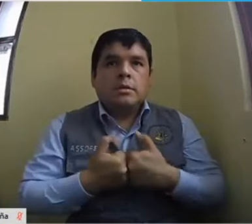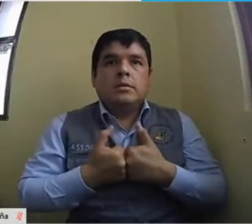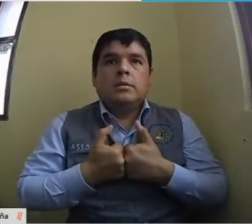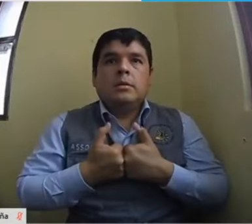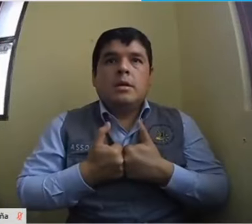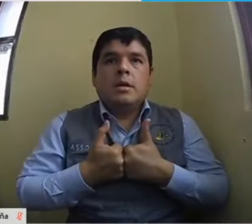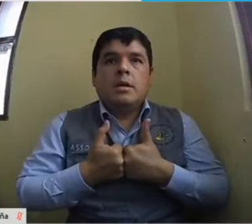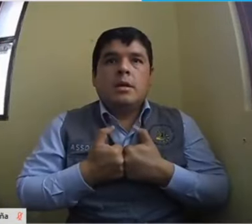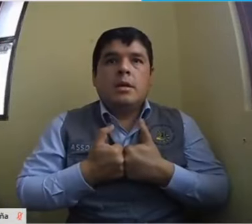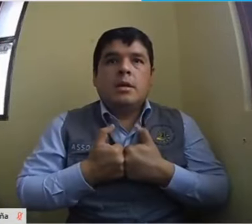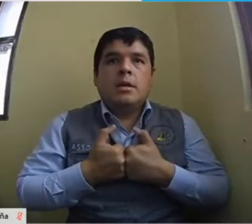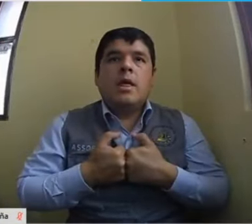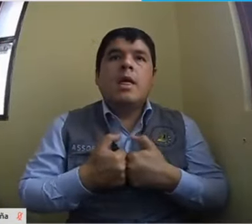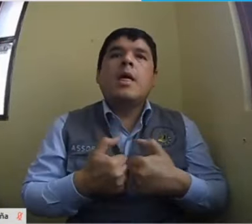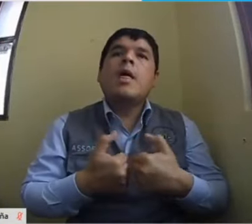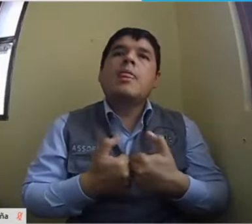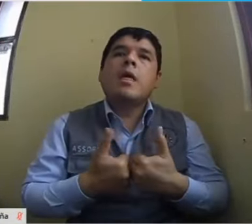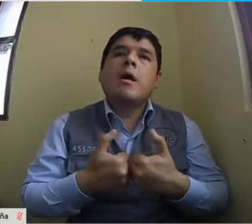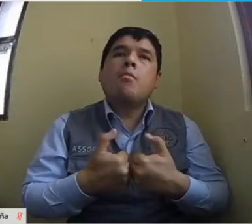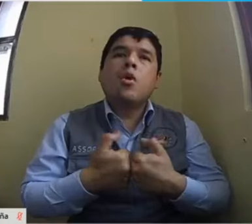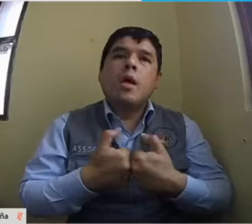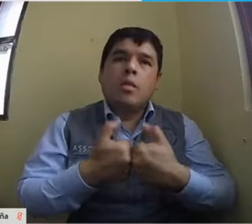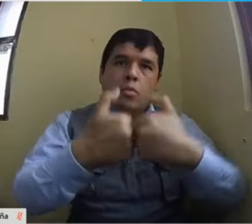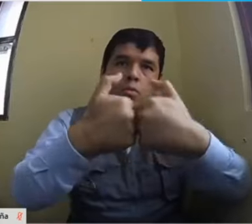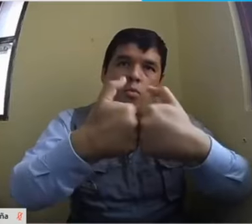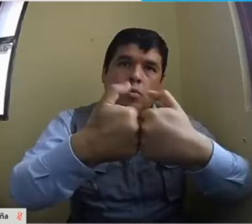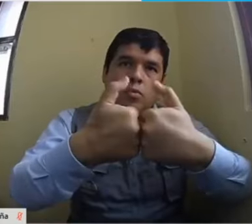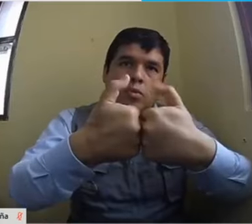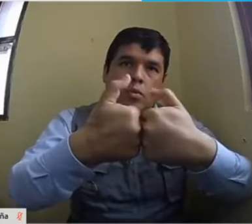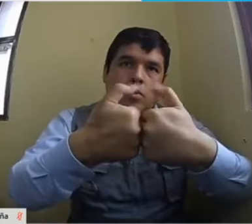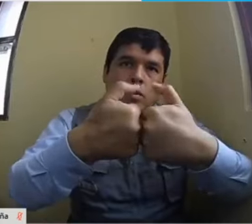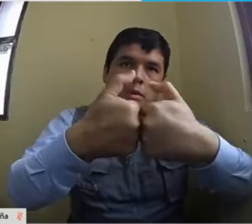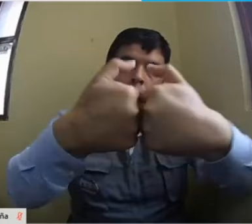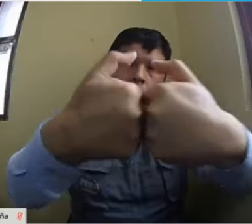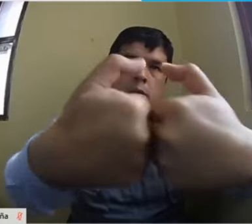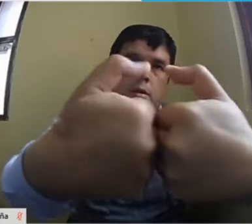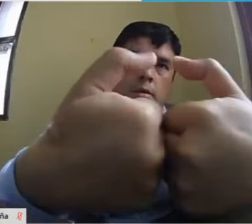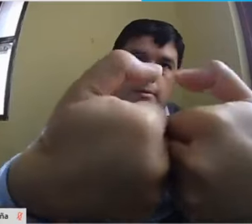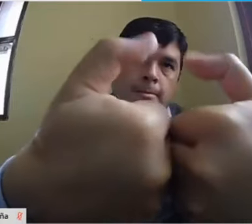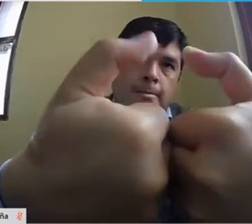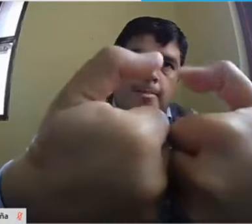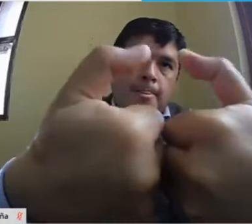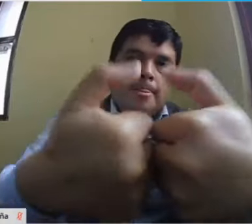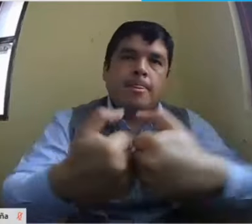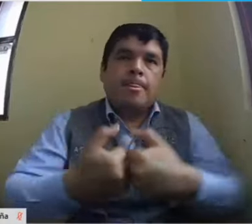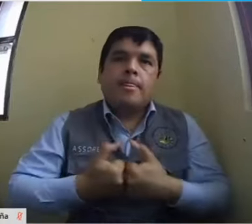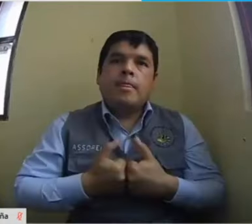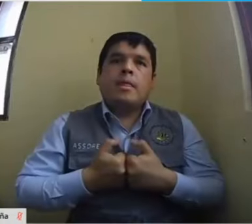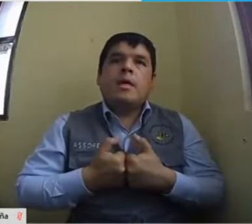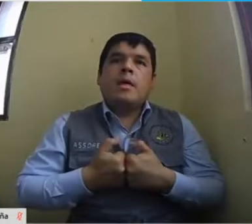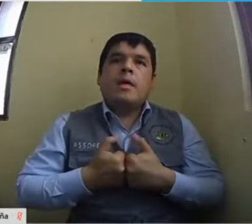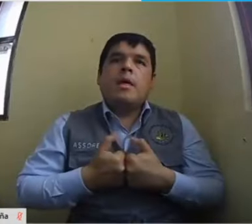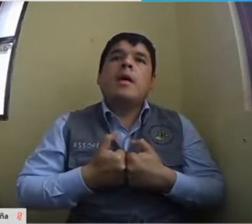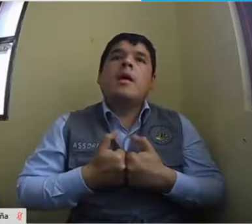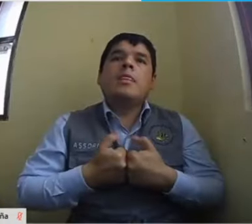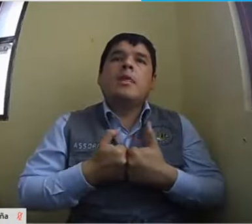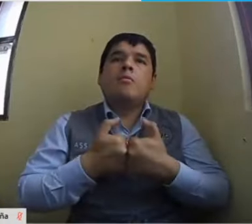o enamorada. Como adjetivo, solamente sería eso. Pero si le agregan el género, ya sería